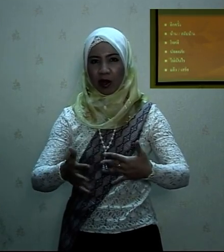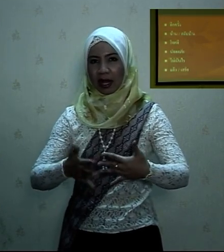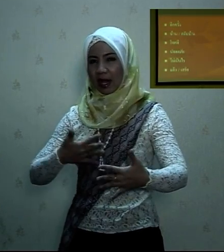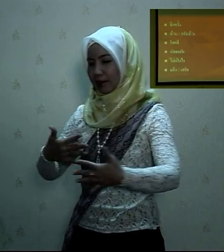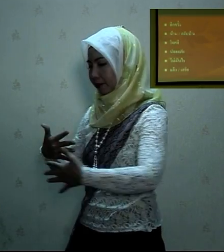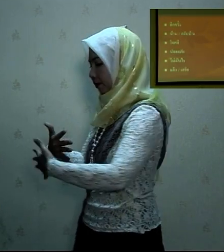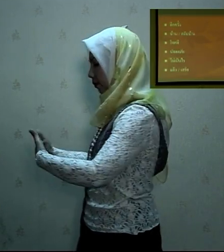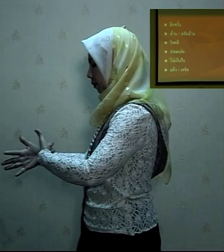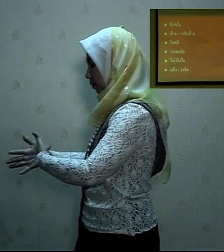ะคะ